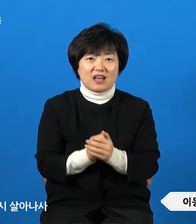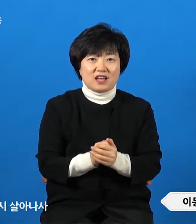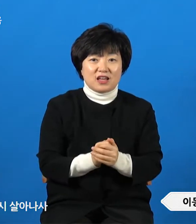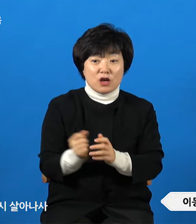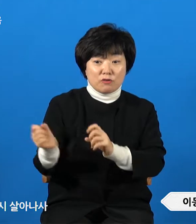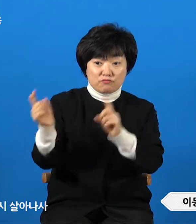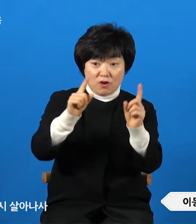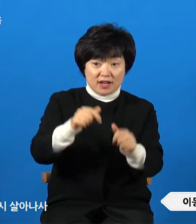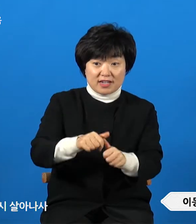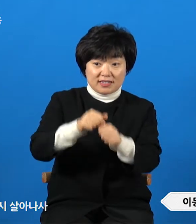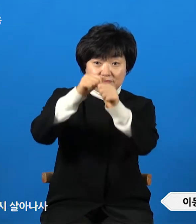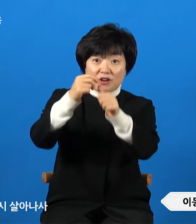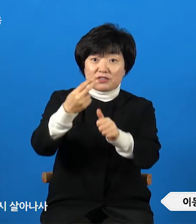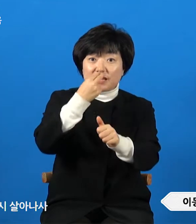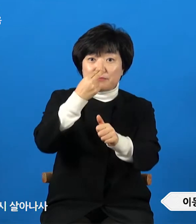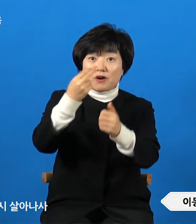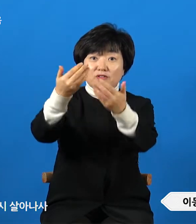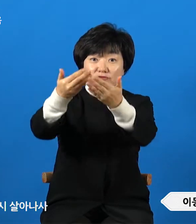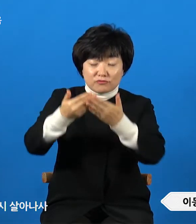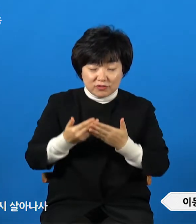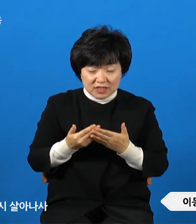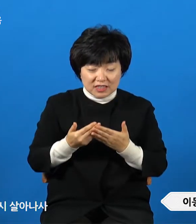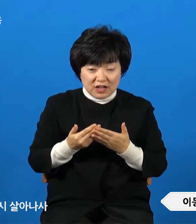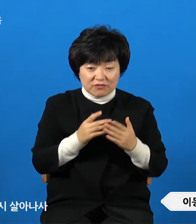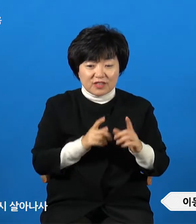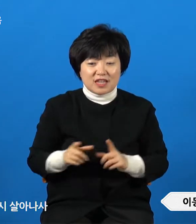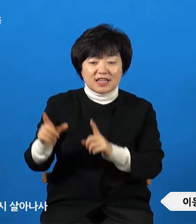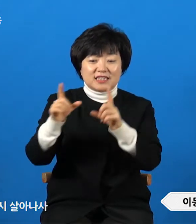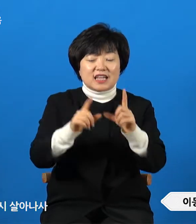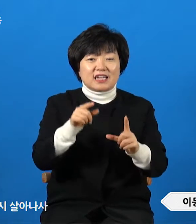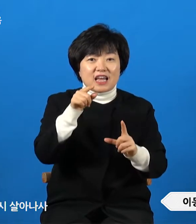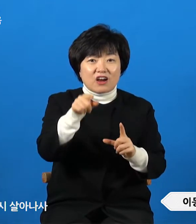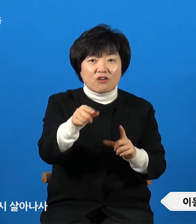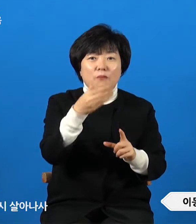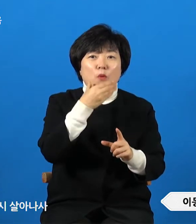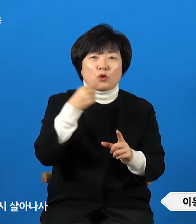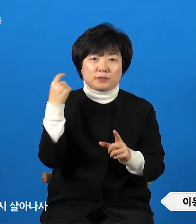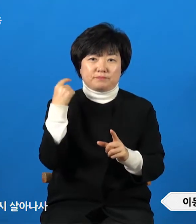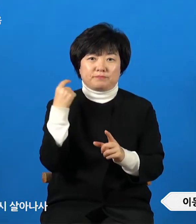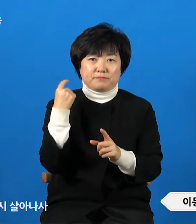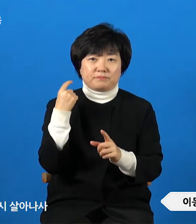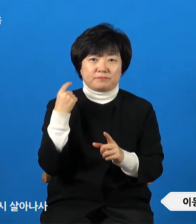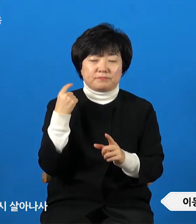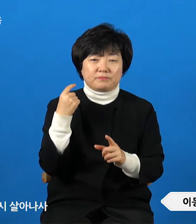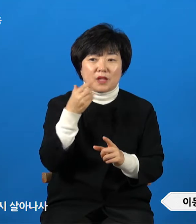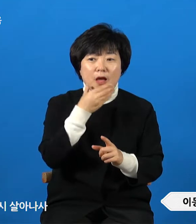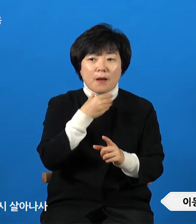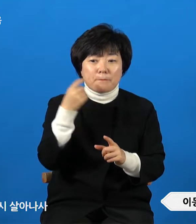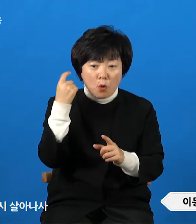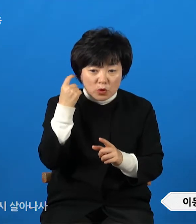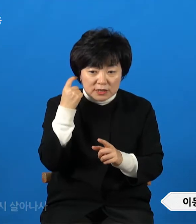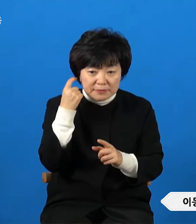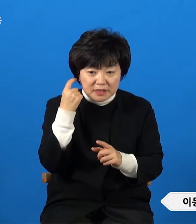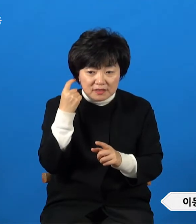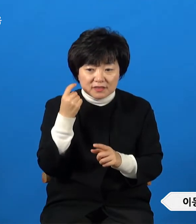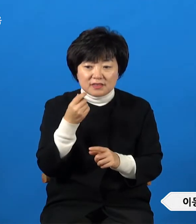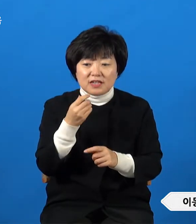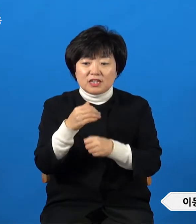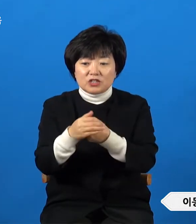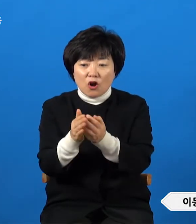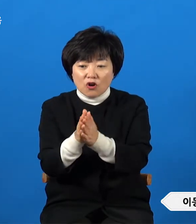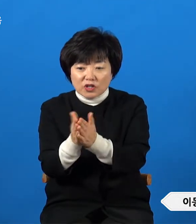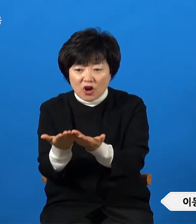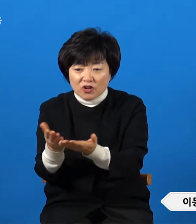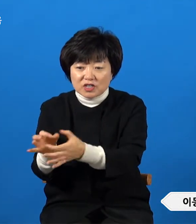가운데 새로운 인생을 살게 하신 것. 이것이 복음이다. 이 복음은 성경을 통해서 전달된 것이다.